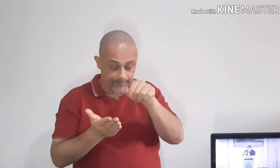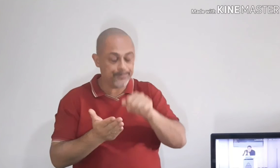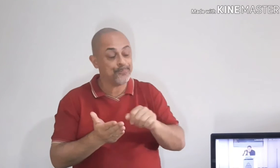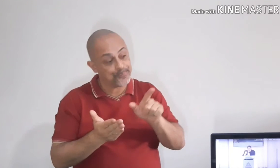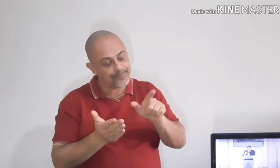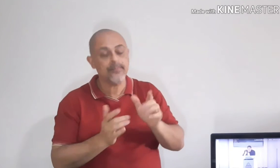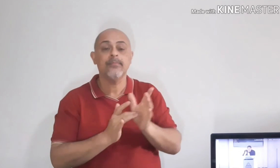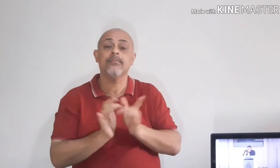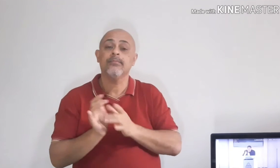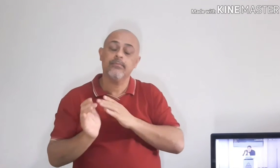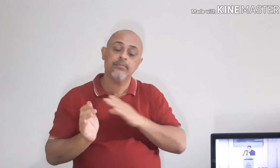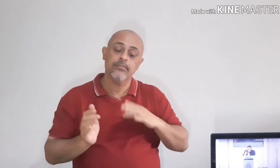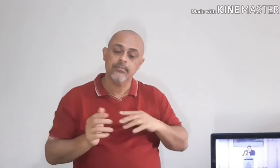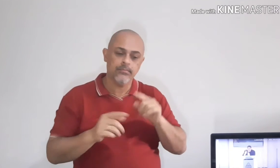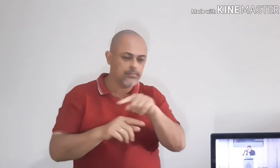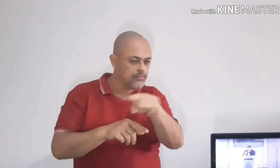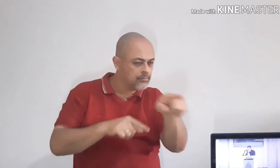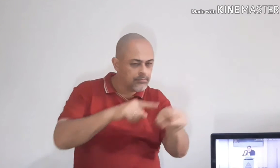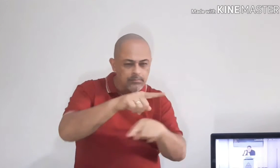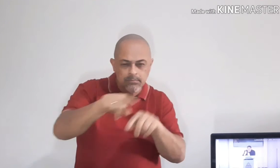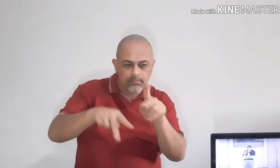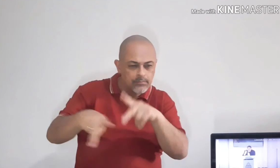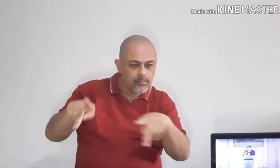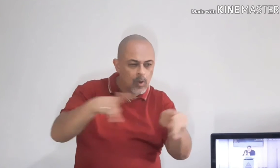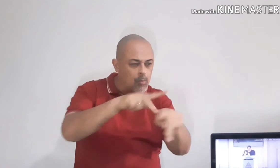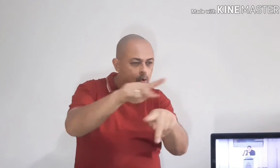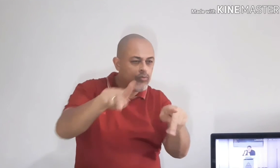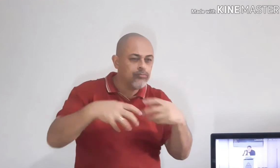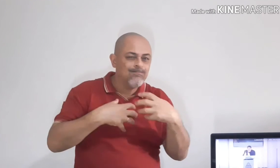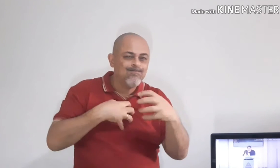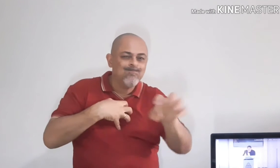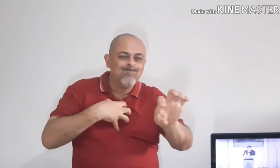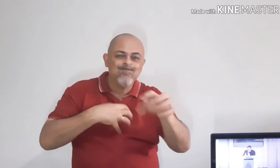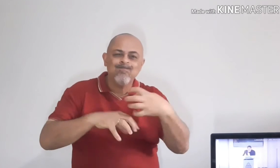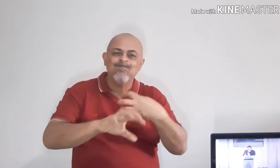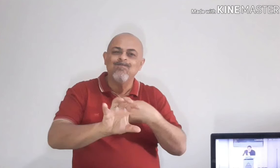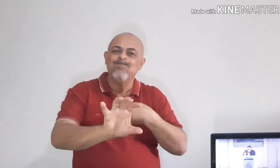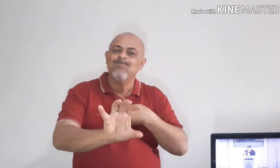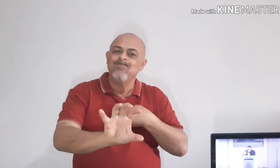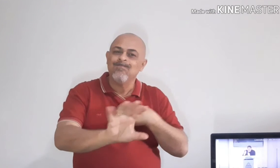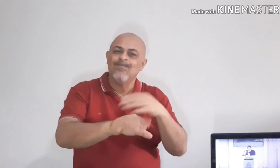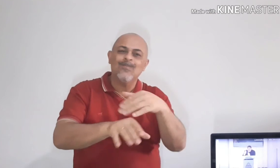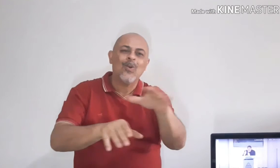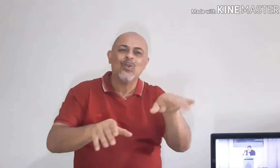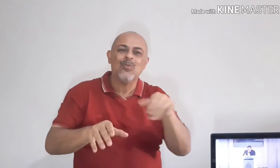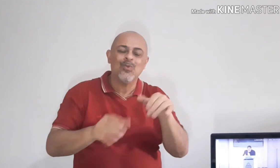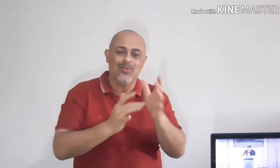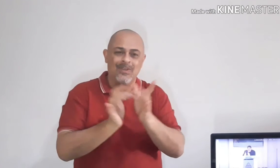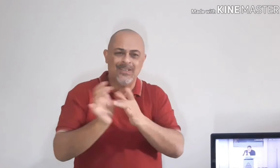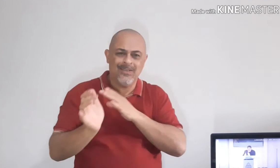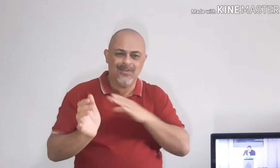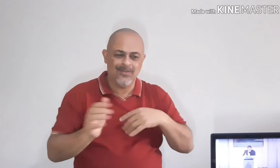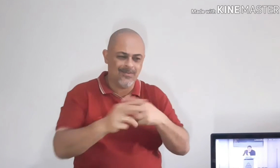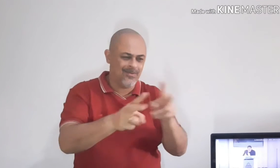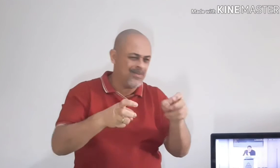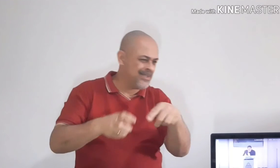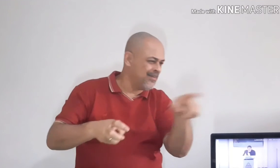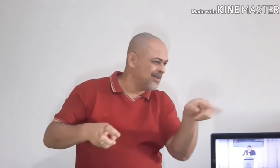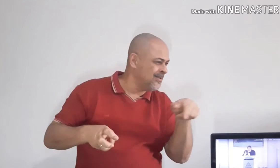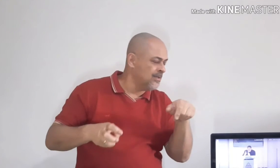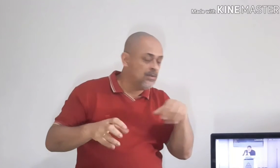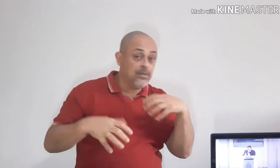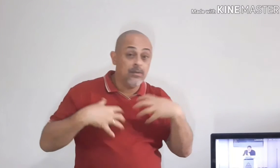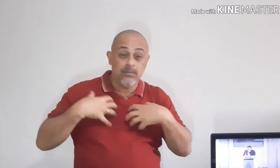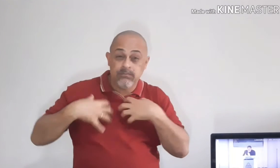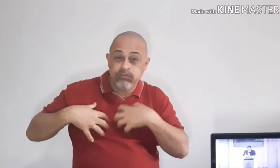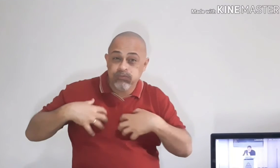vendo Jesus as multidões, compadeceu-se delas, porque estavam aflitas e